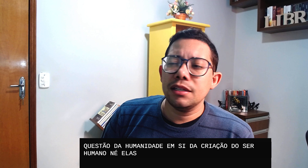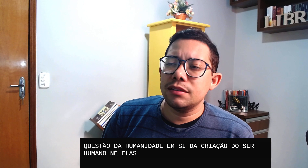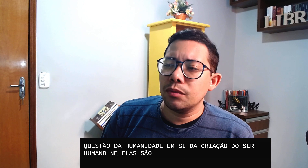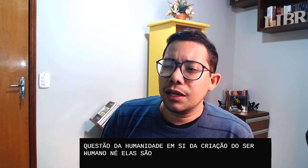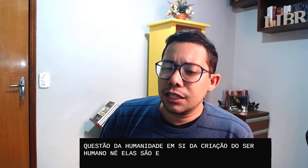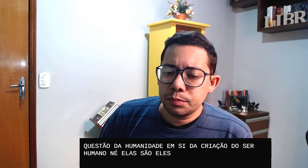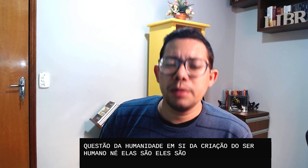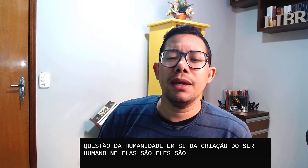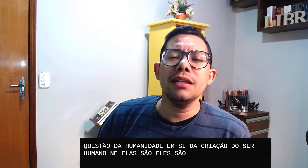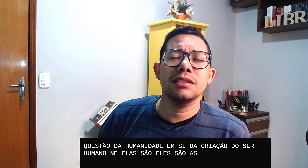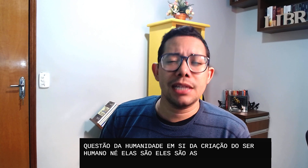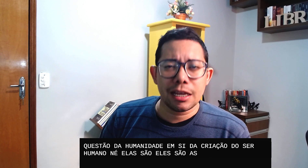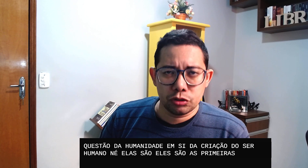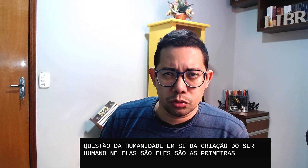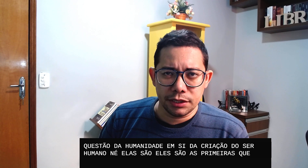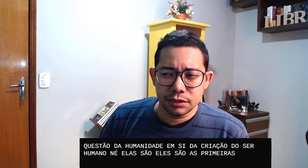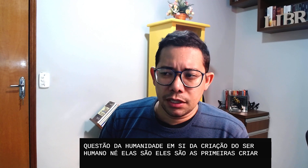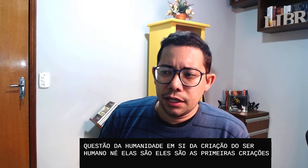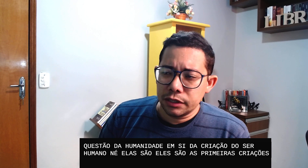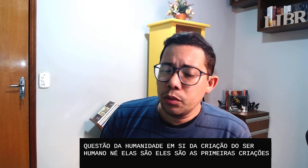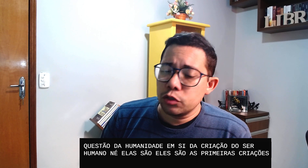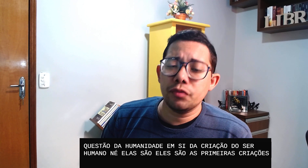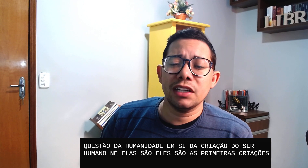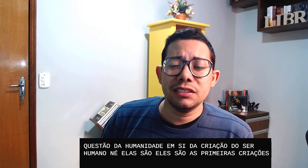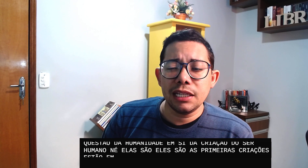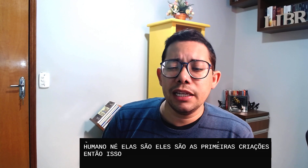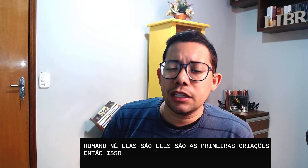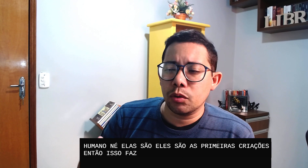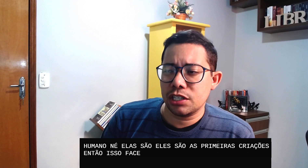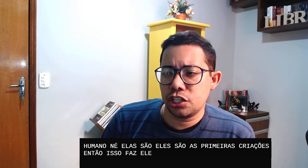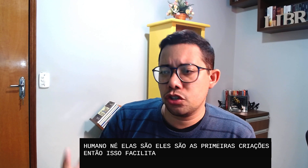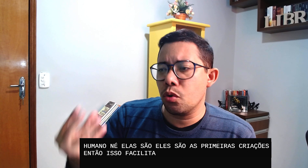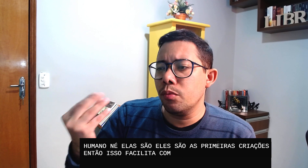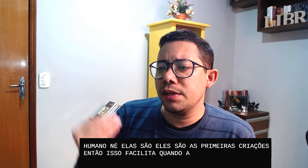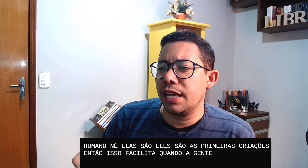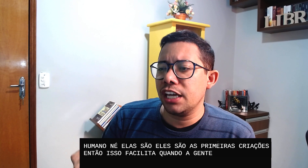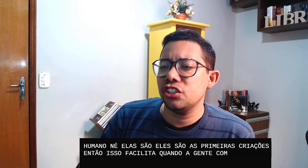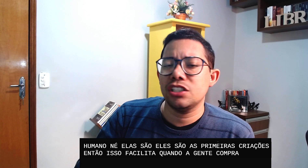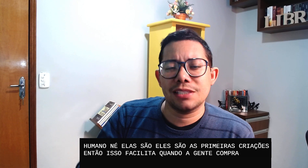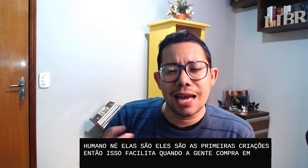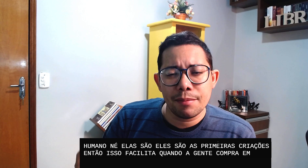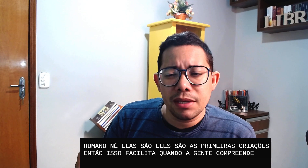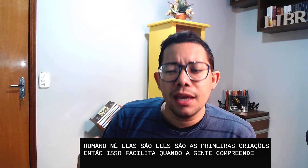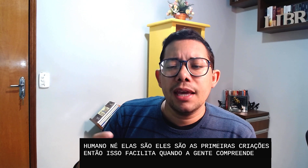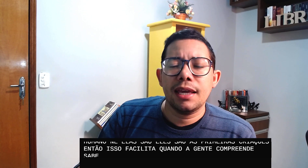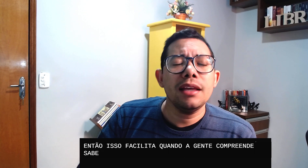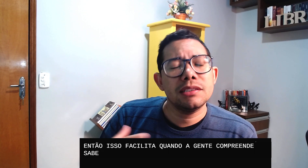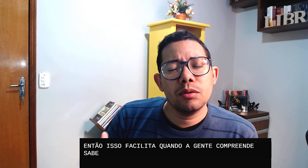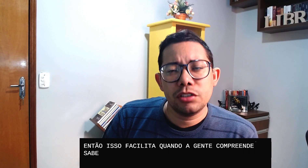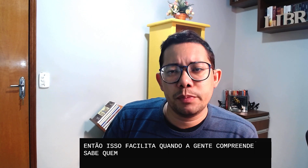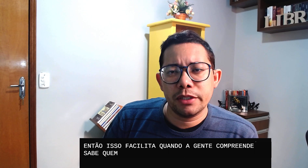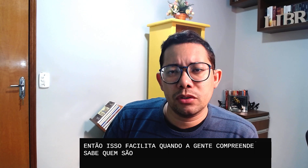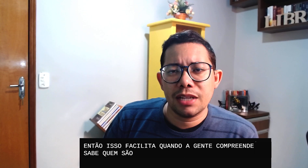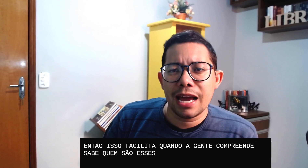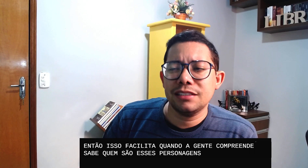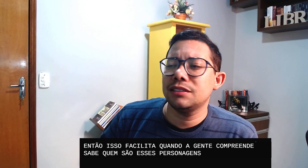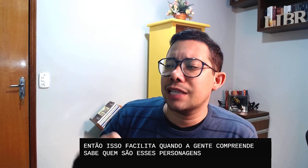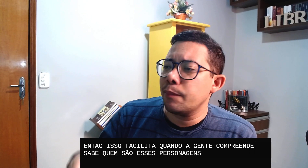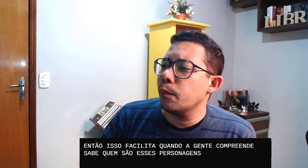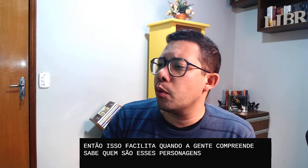são as primeiras criações. Então isso facilita quando a gente compreende, sabe quem são esses personagens, sabe um pouco